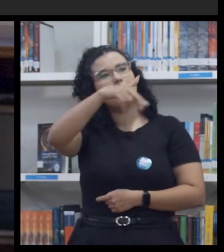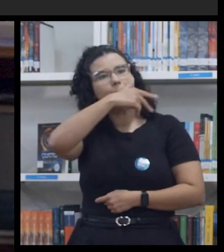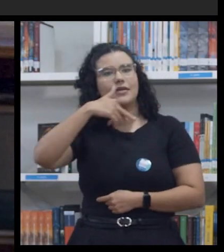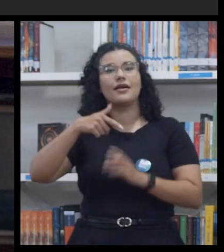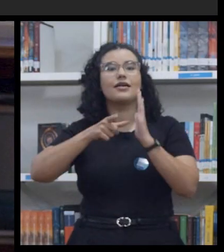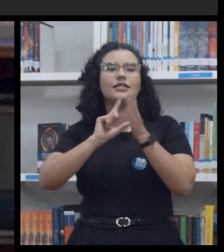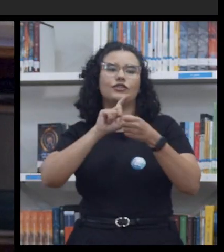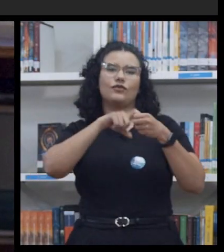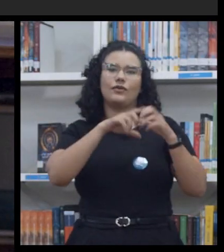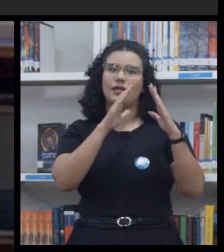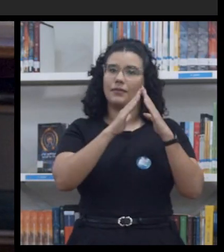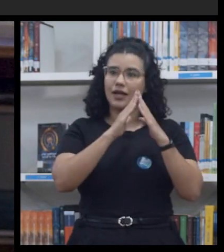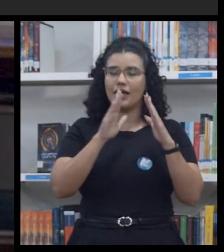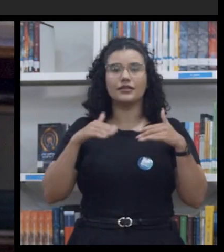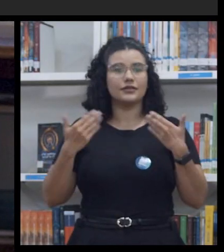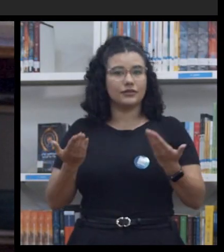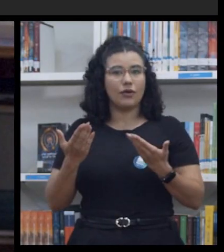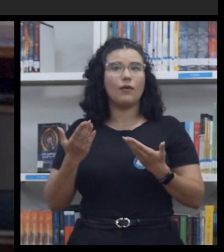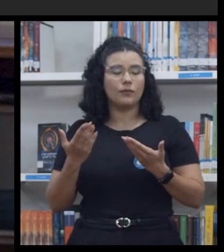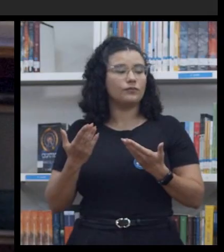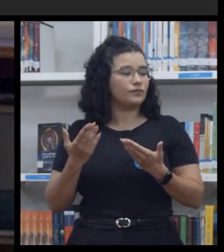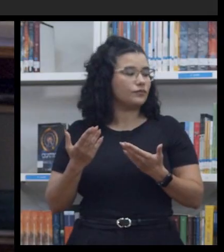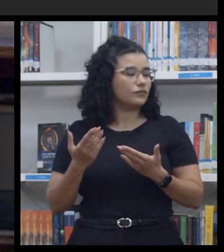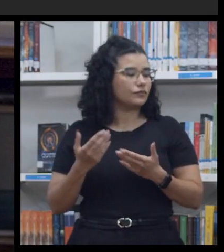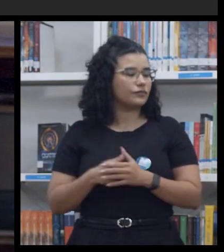antes de voltar para casa. Então assim, a gente tem